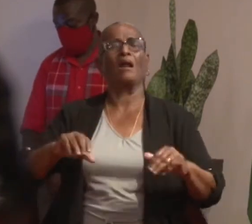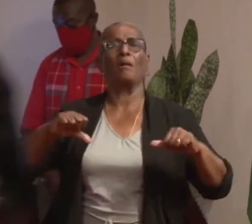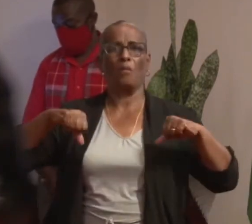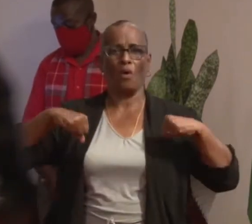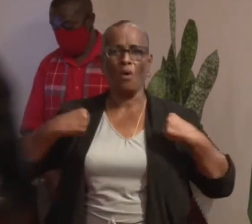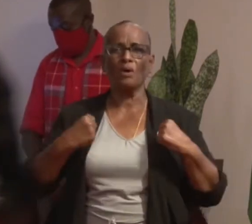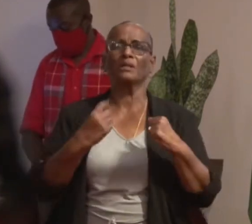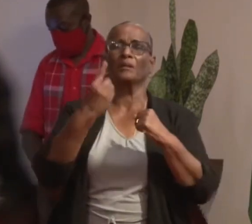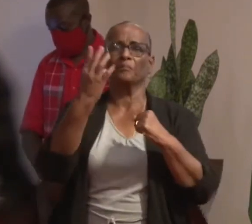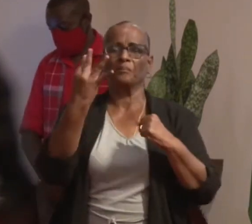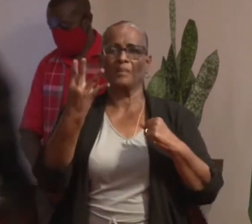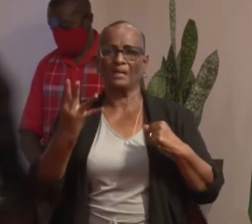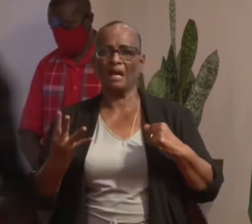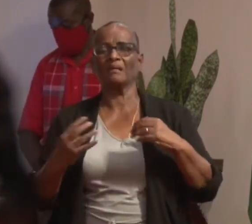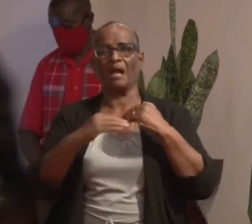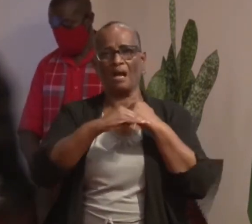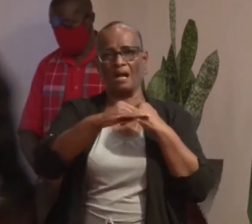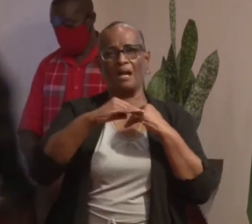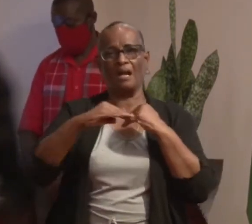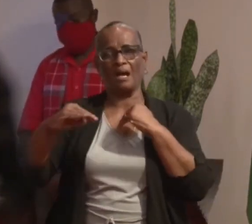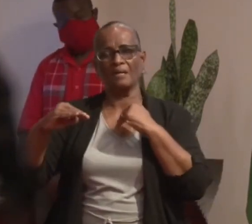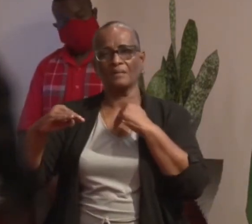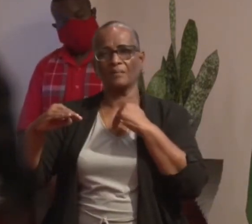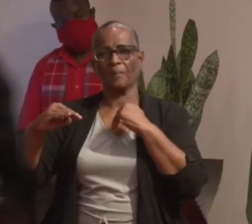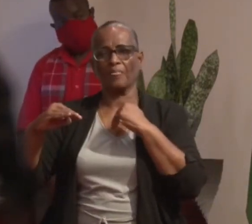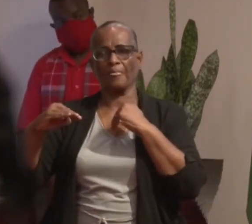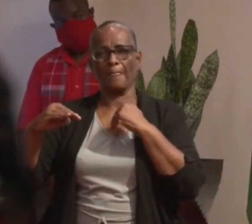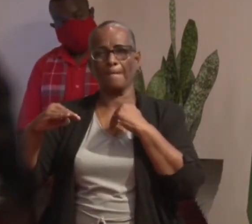aantal landen,